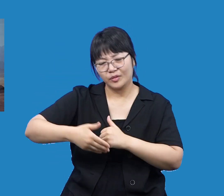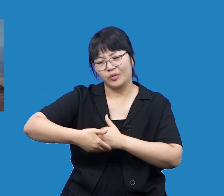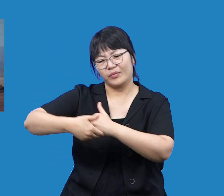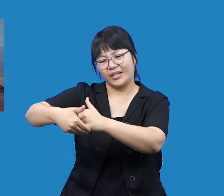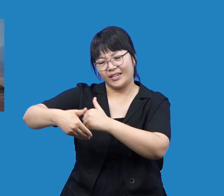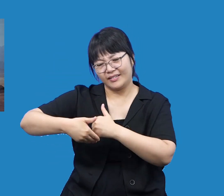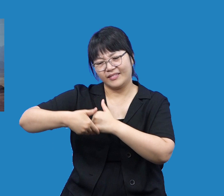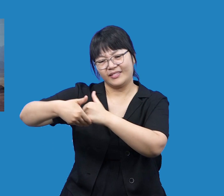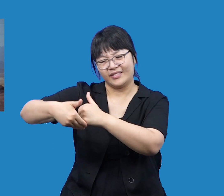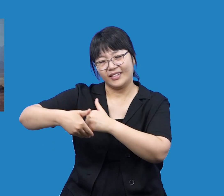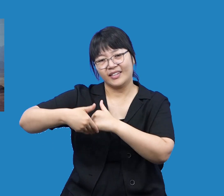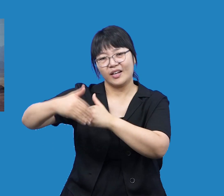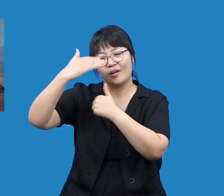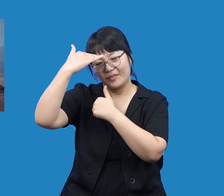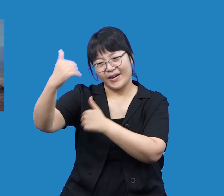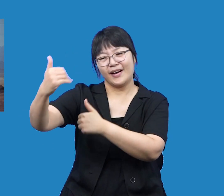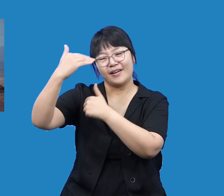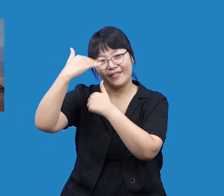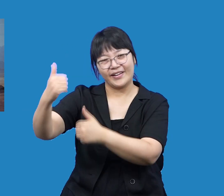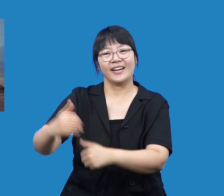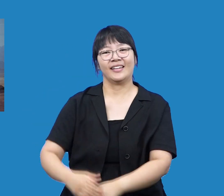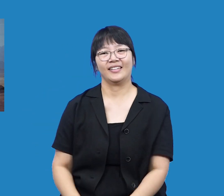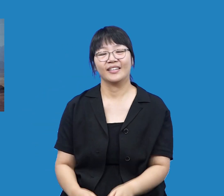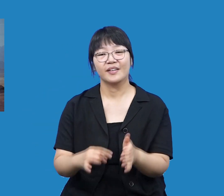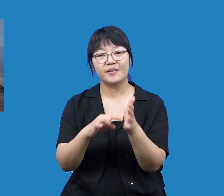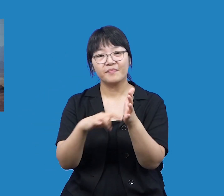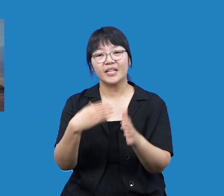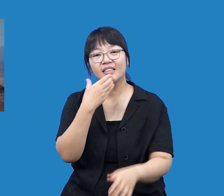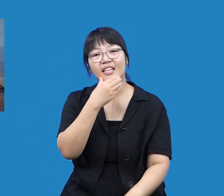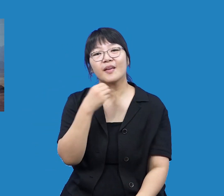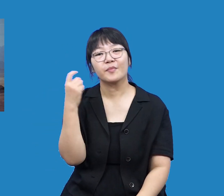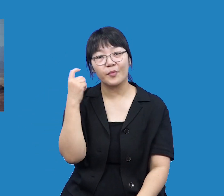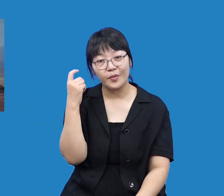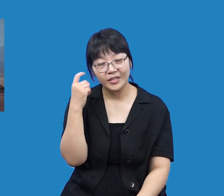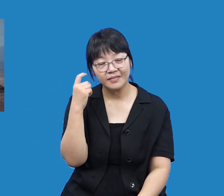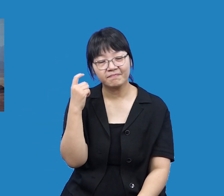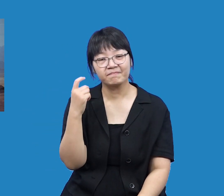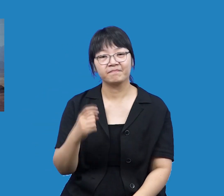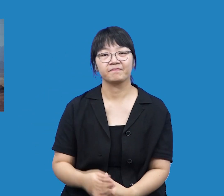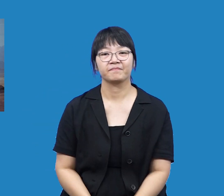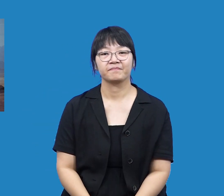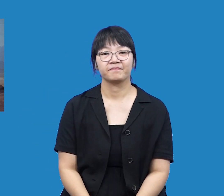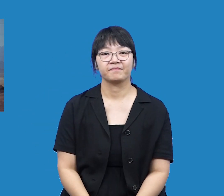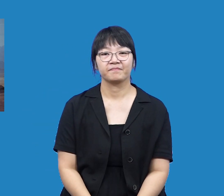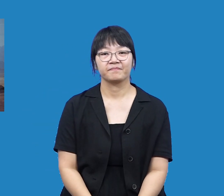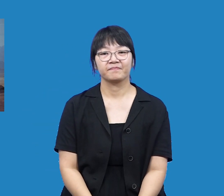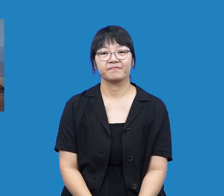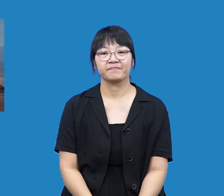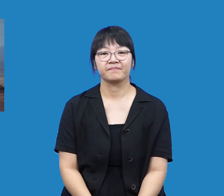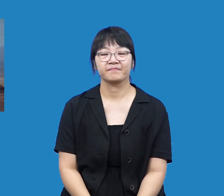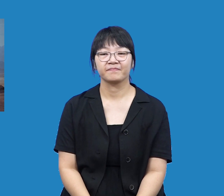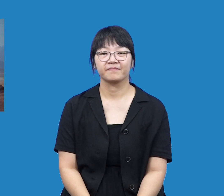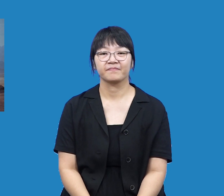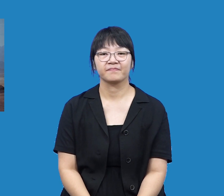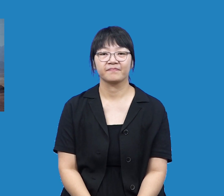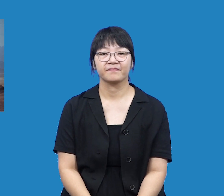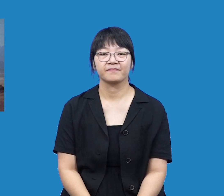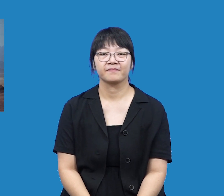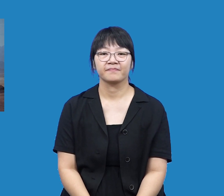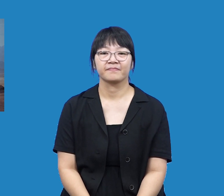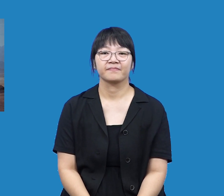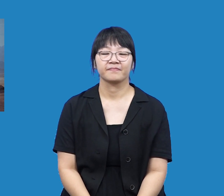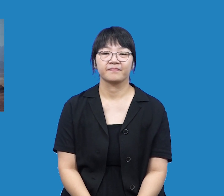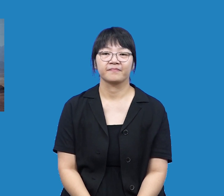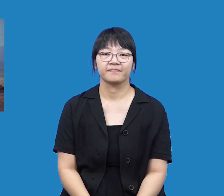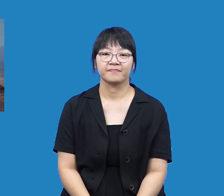들어보십시오. 마태복음 18장, 11장, 마태복음 11장 28절 이하 30절의